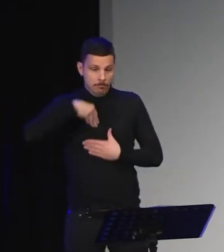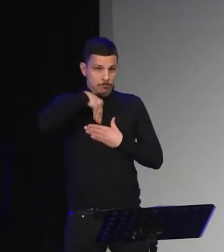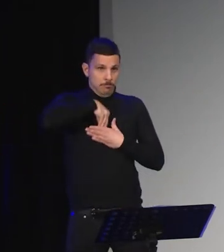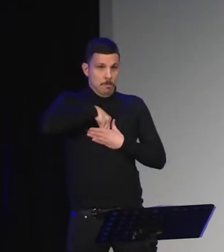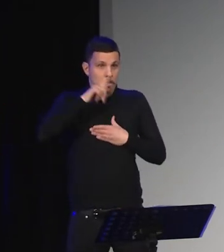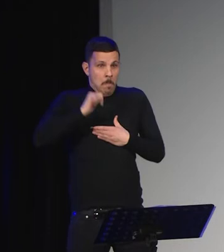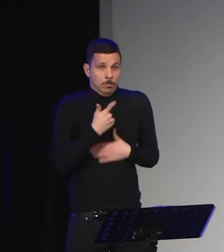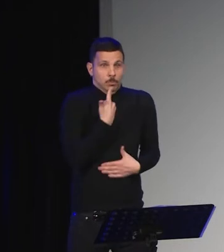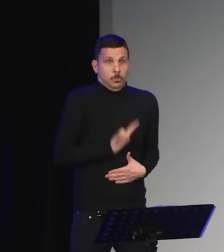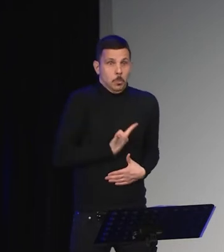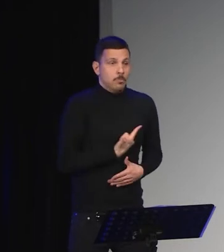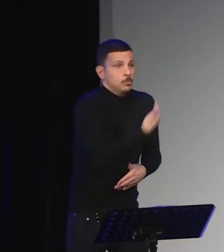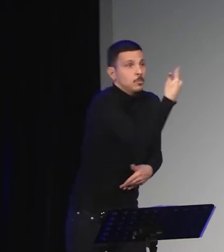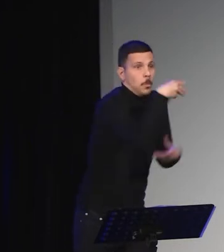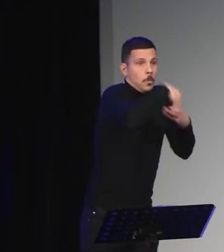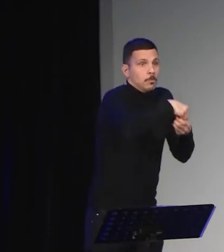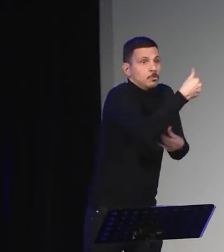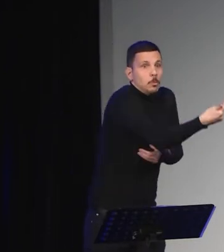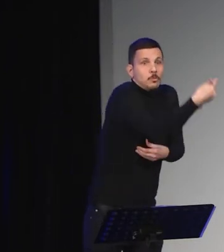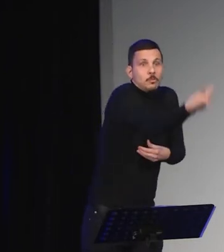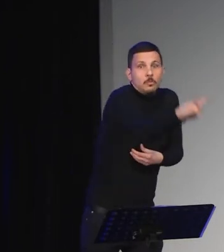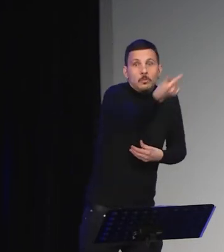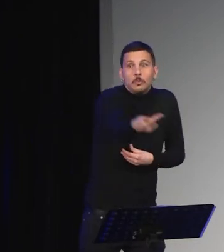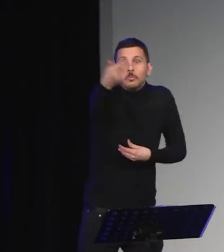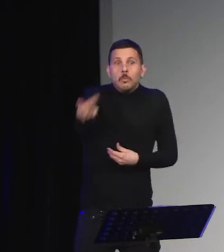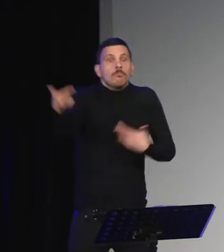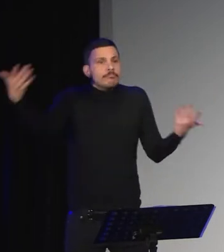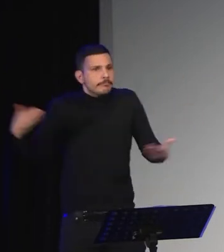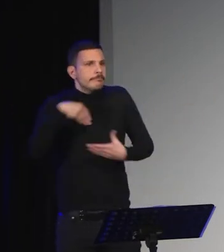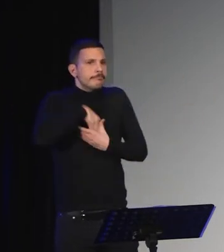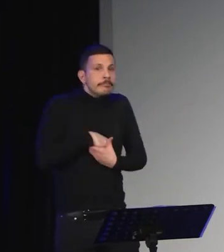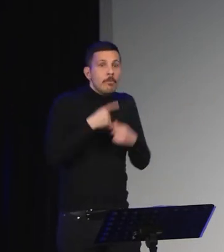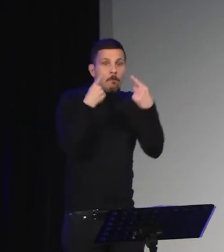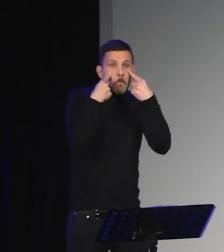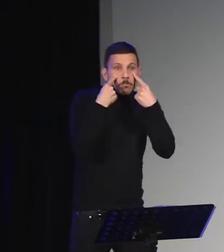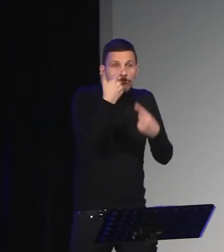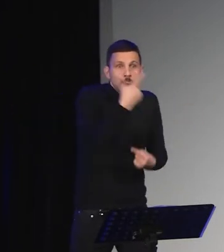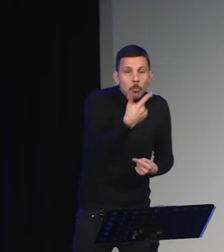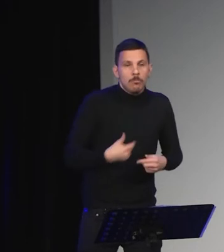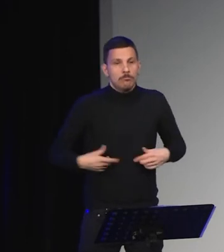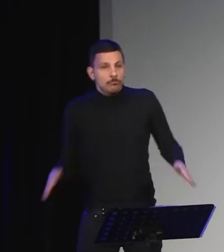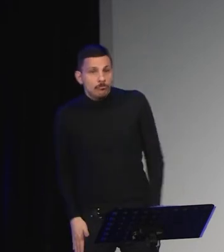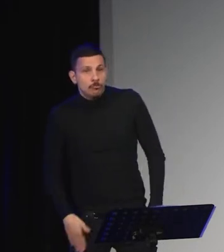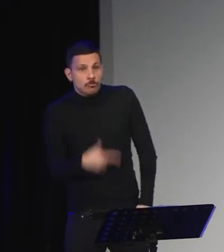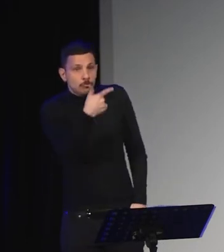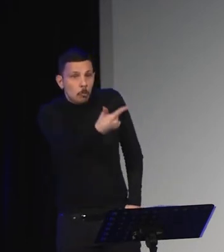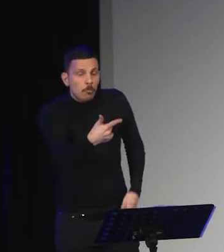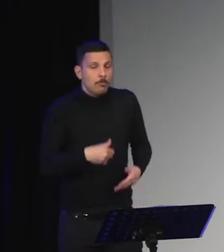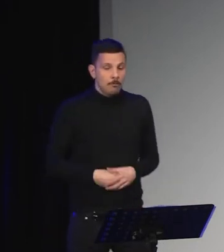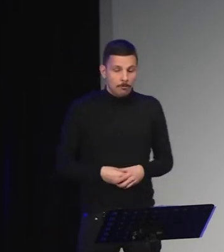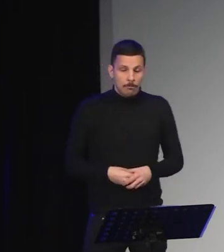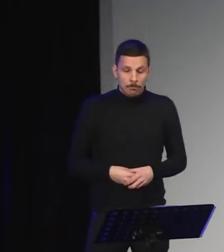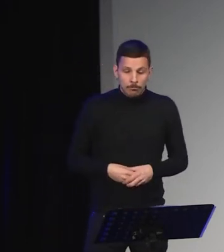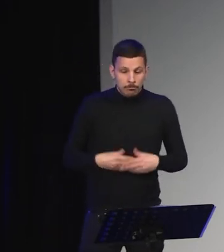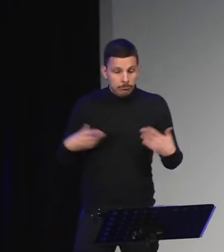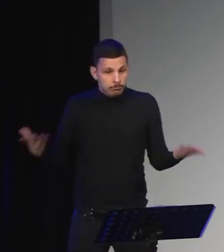de gauche. S'ils ne se voient pas, s'ils ne peuvent pas se regarder, ce n'est pas à cause de leur position, c'est à cause d'une décision du